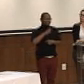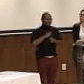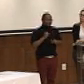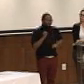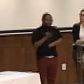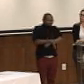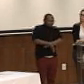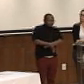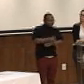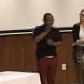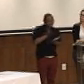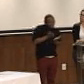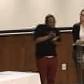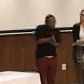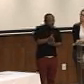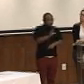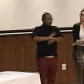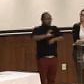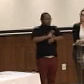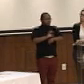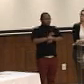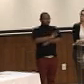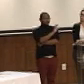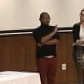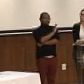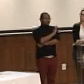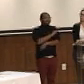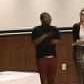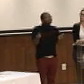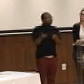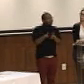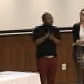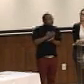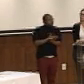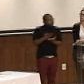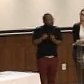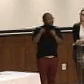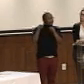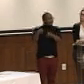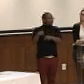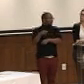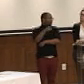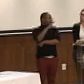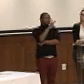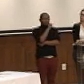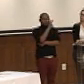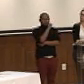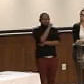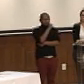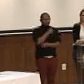direto aos cursos técnicos, também é uma experiência nossa lá do campus Taguatinga.